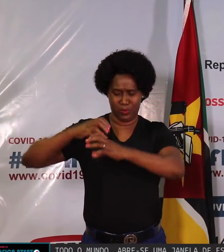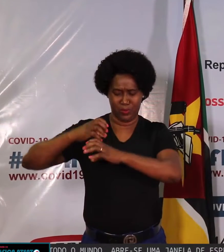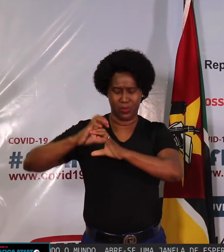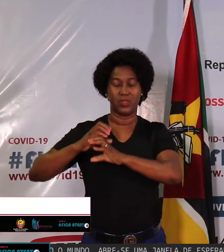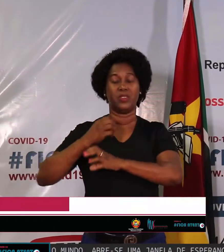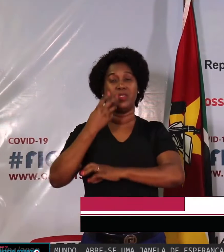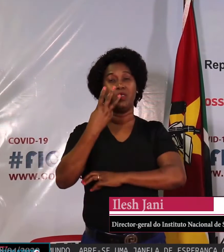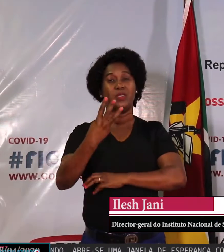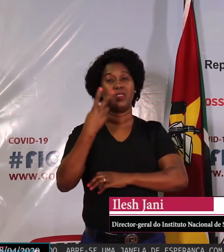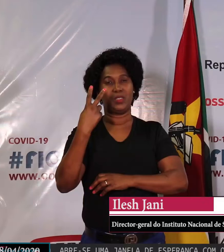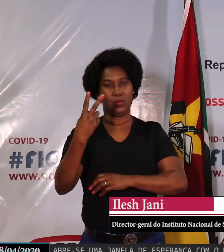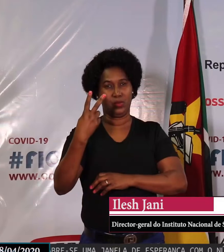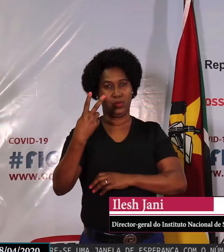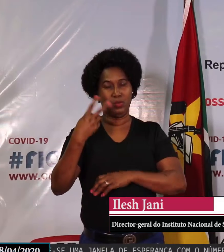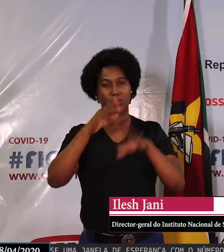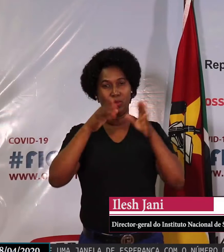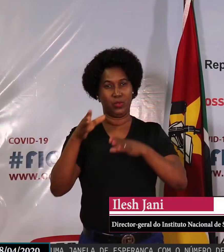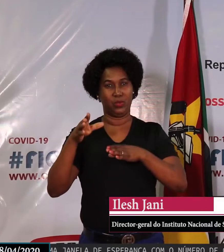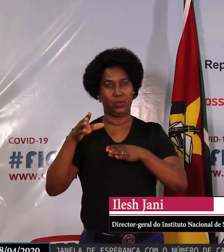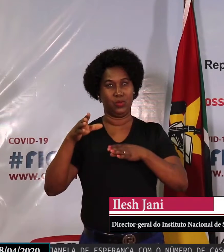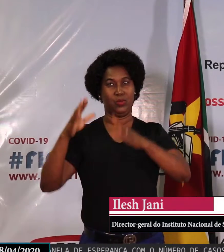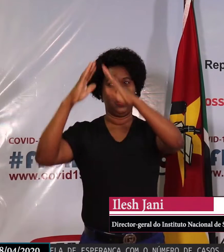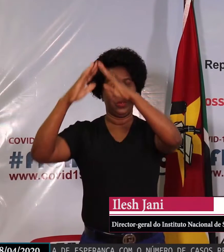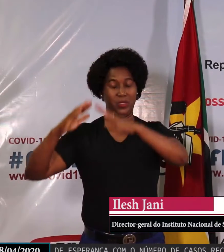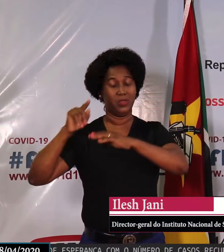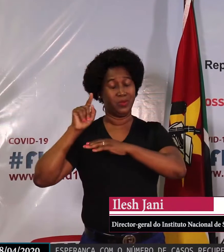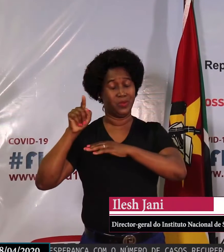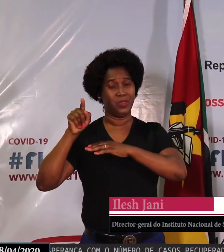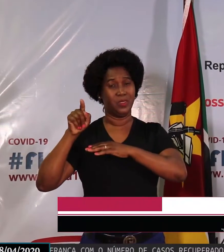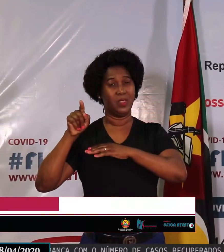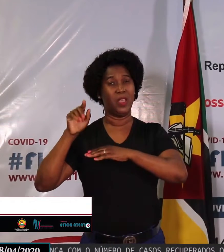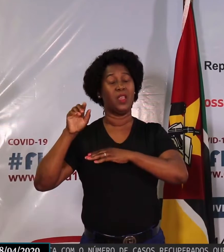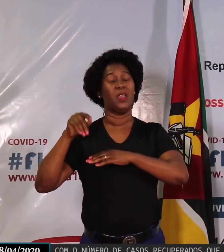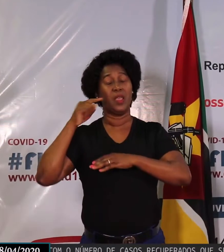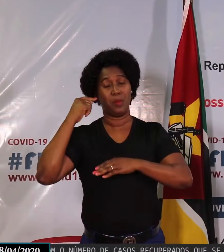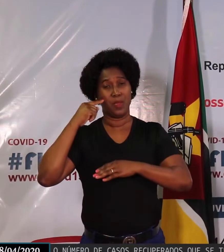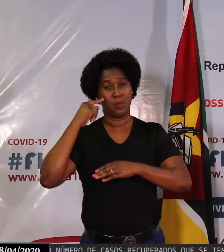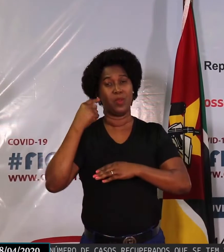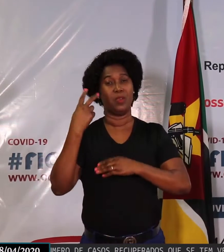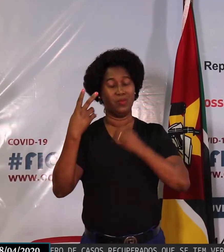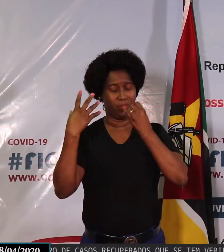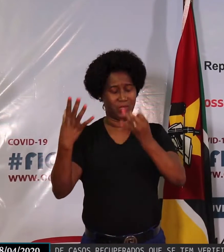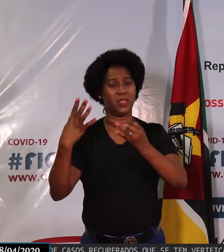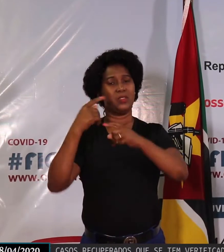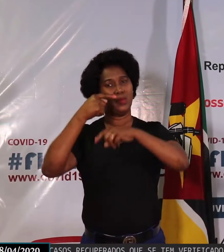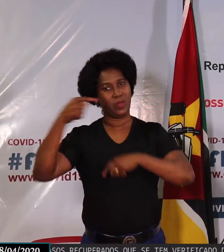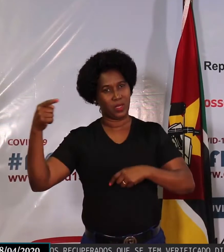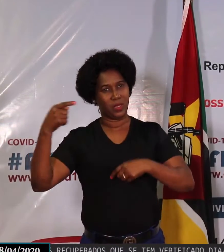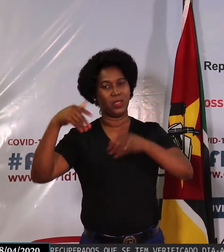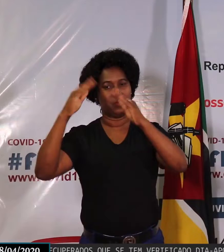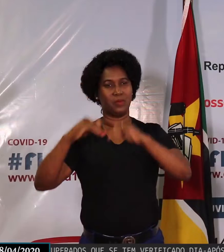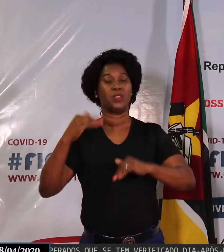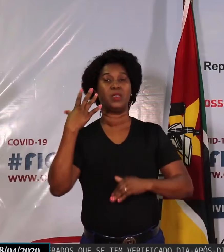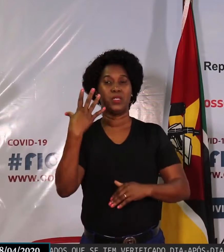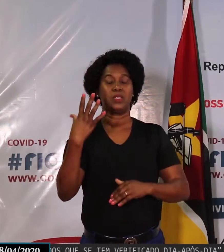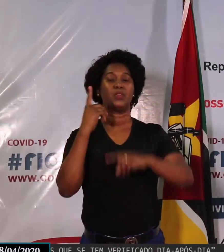no acampamento da Total em Afungi, dos quais 27 revelaram-se negativos e 5